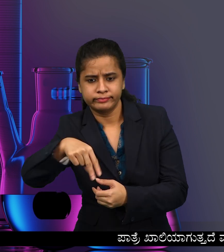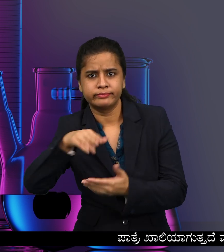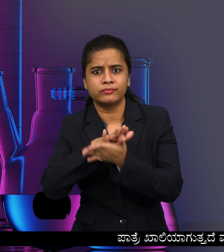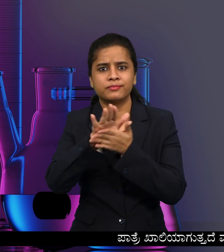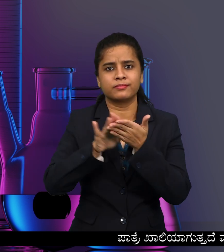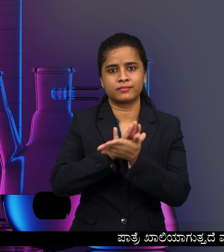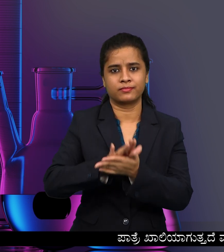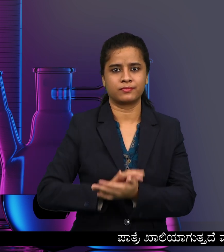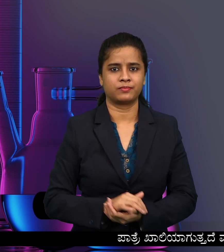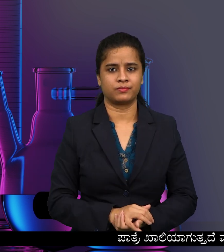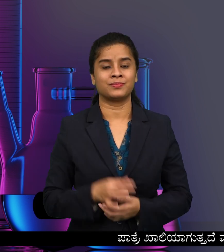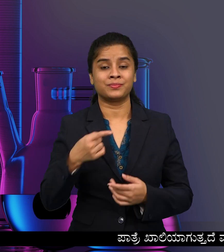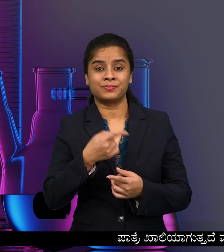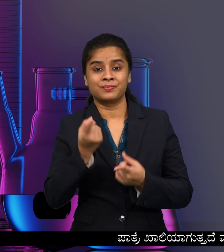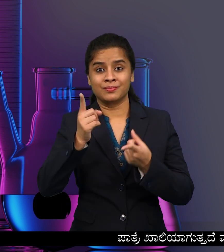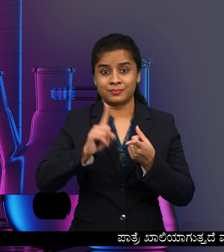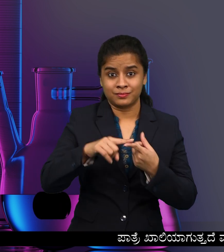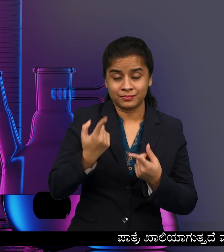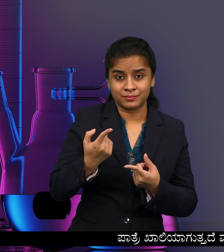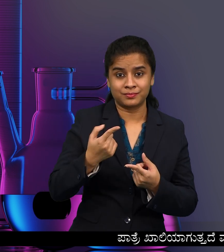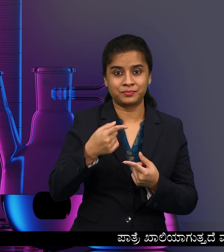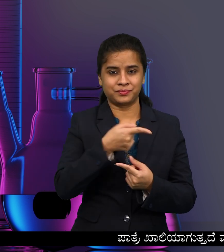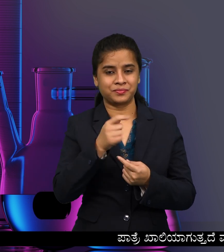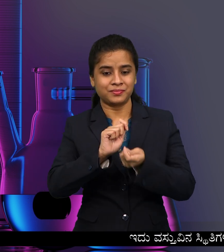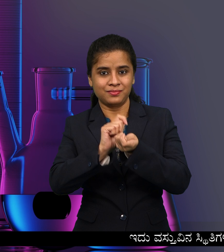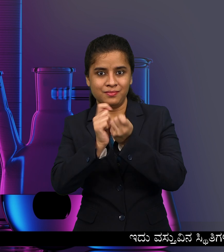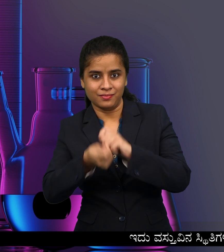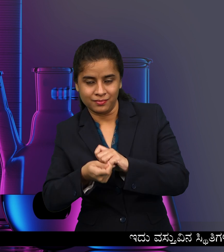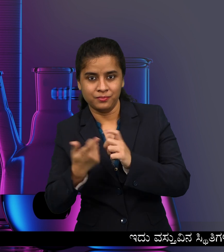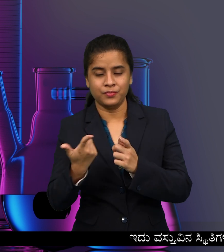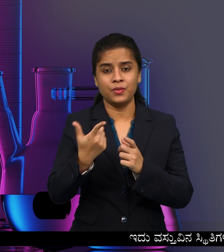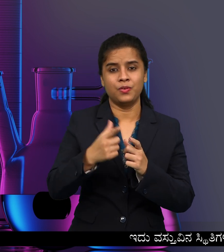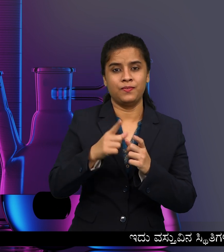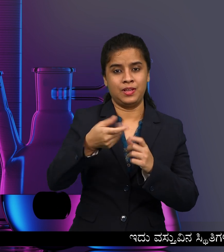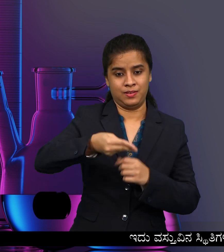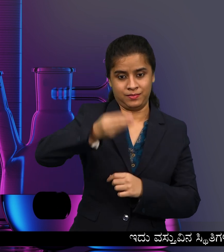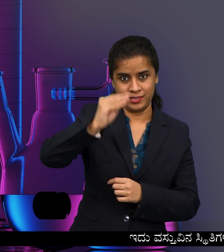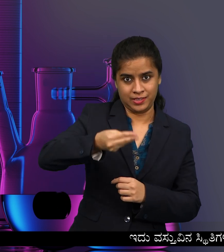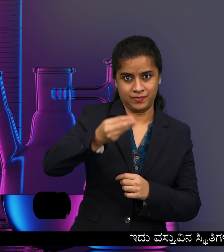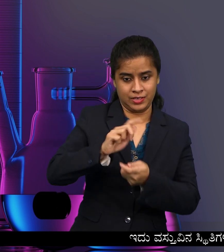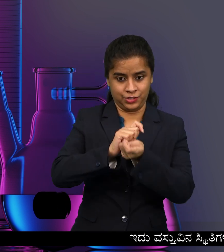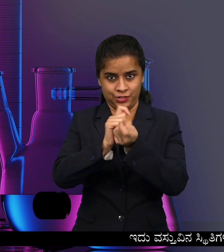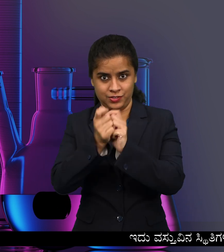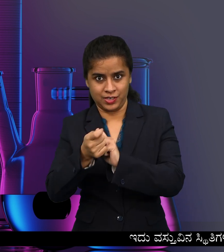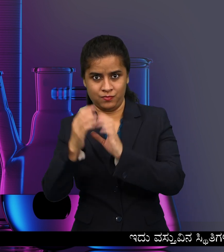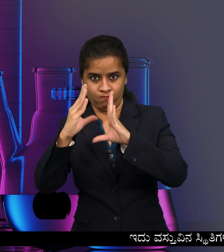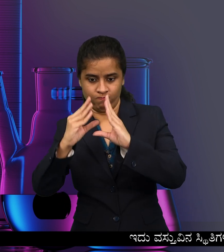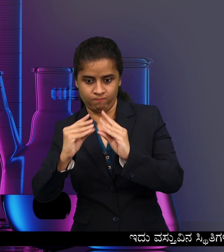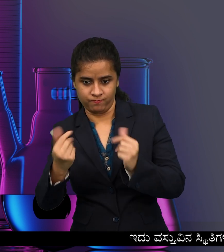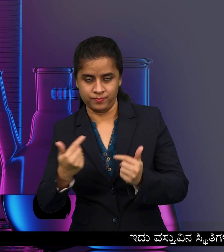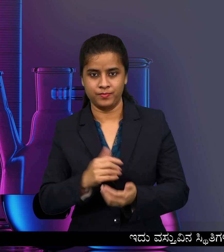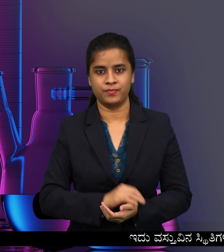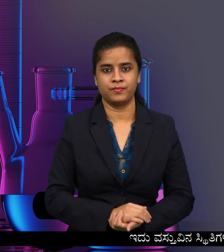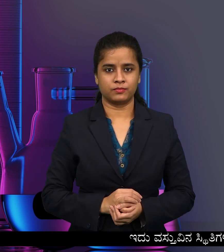ಖಾಲಿಯಾಗುತ್ತದೆ ಮತ್ತು ಒಳಗೆ ನೀರು ಕಾಣಿಸುವುದಿಲ್ಲ. ಇದು ವಸ್ತುವಿನ ಸ್ಥಿತಿಗಳ ಪರಸ್ಪರ